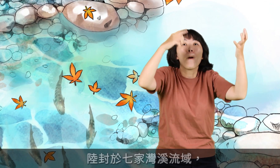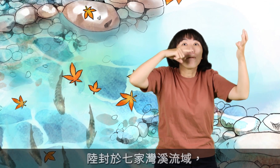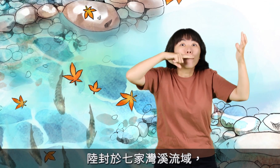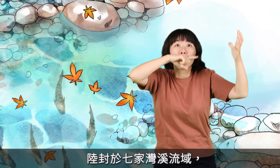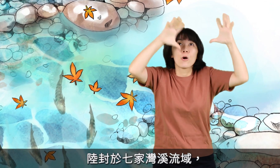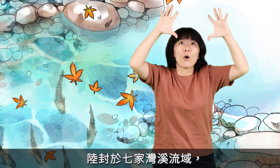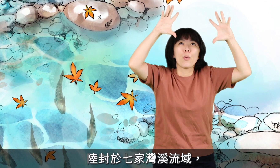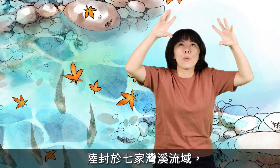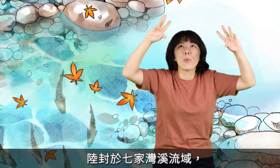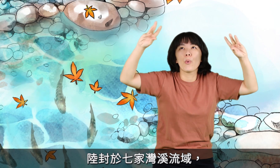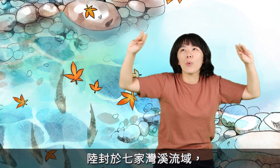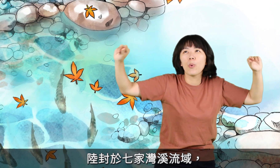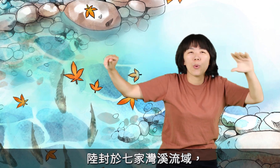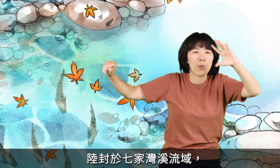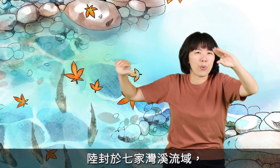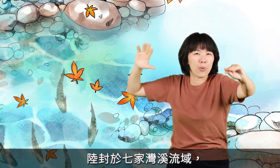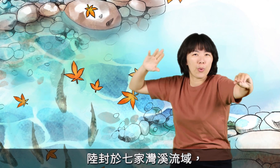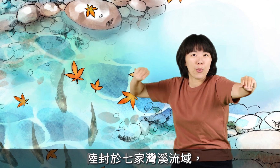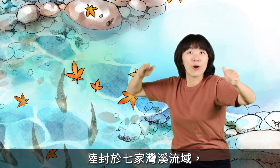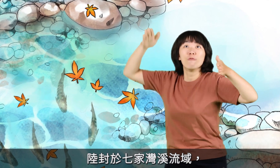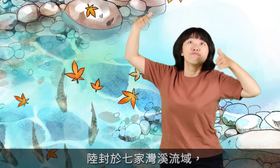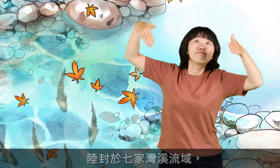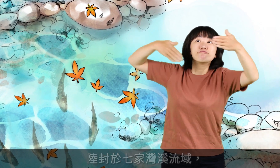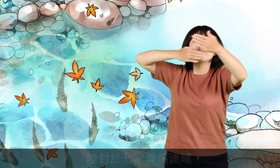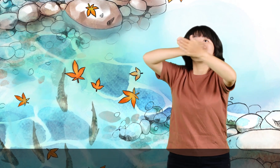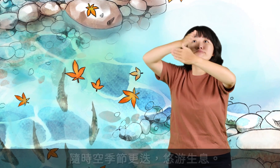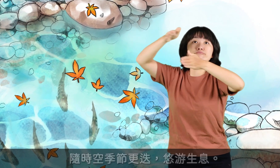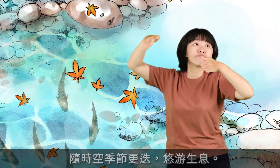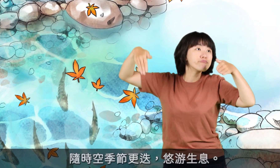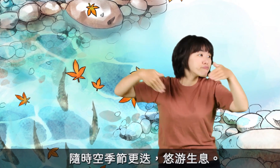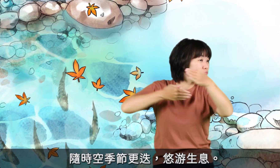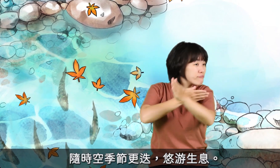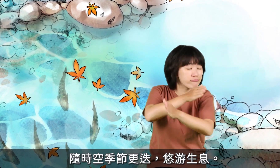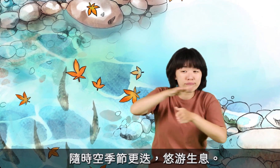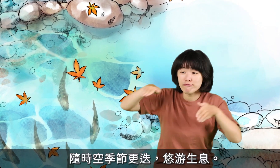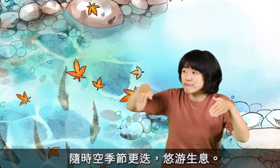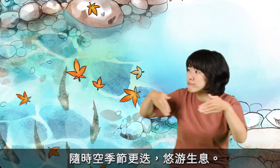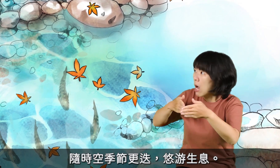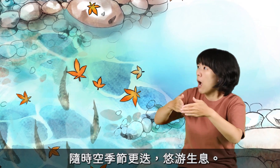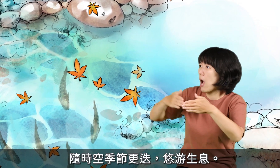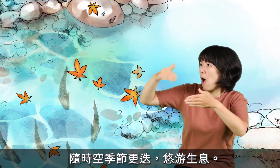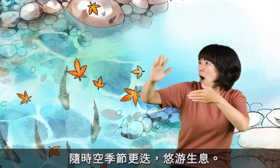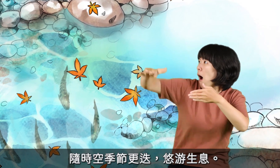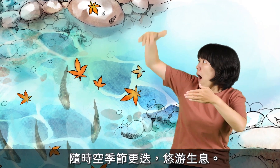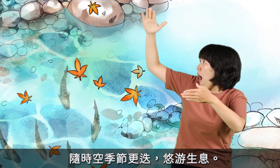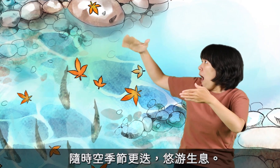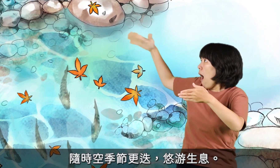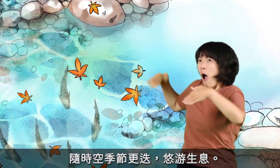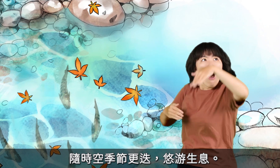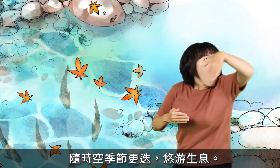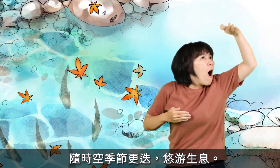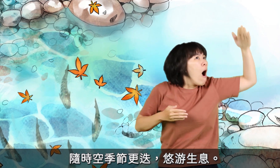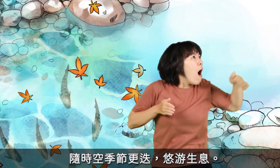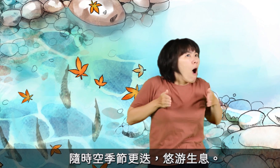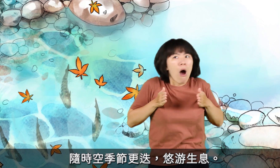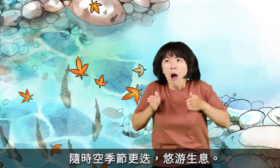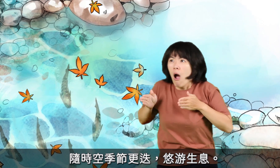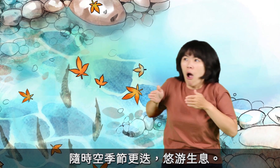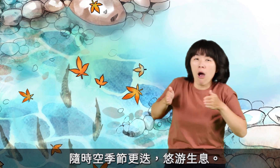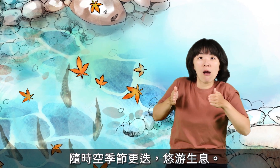入封于七家西湾流域，随时空季节更迭，悠游